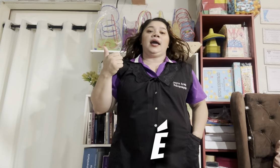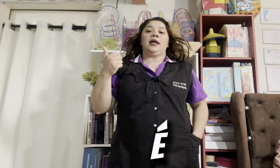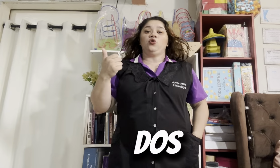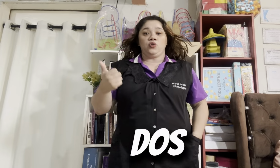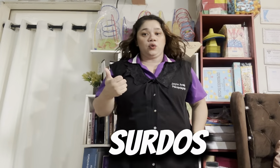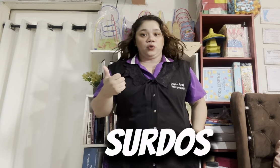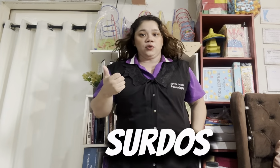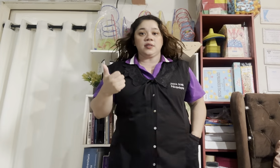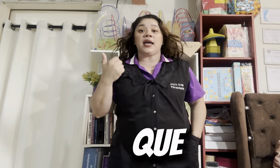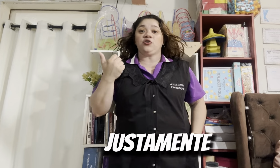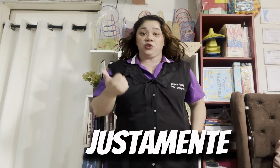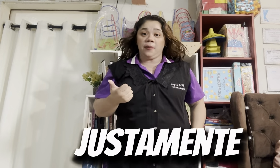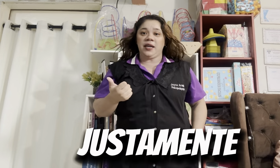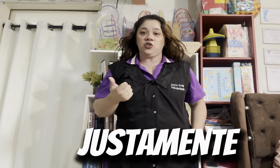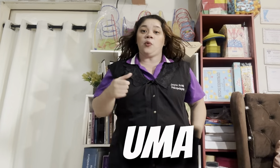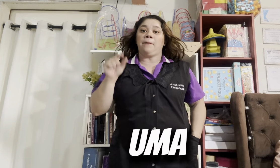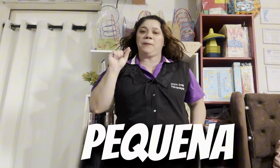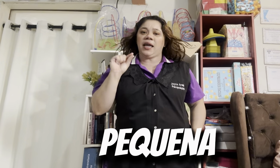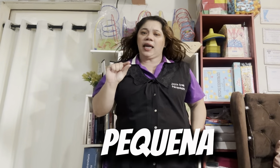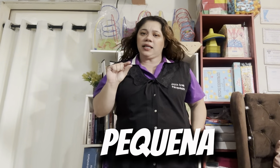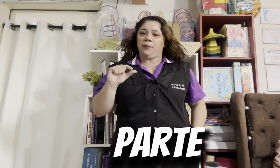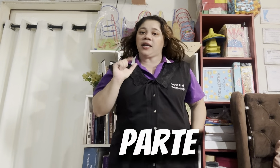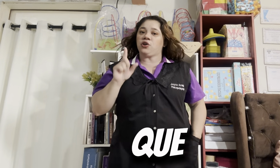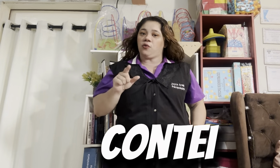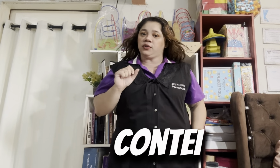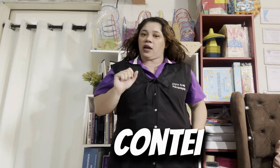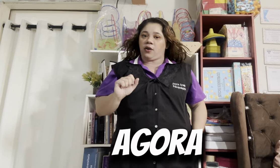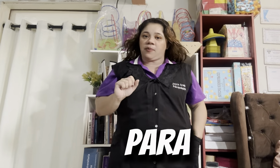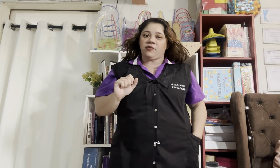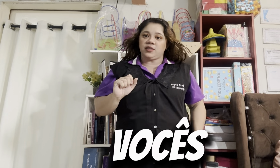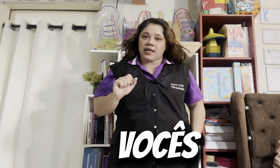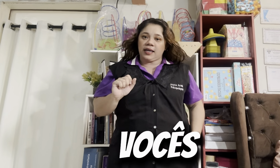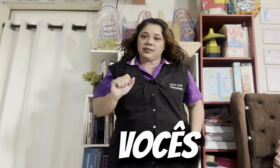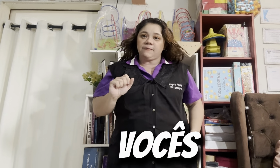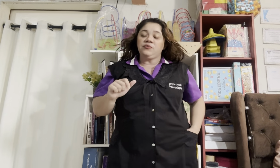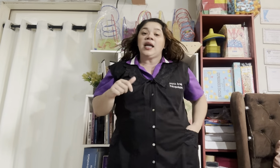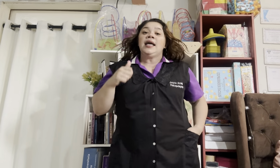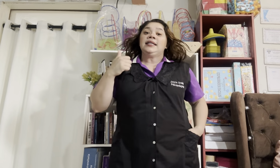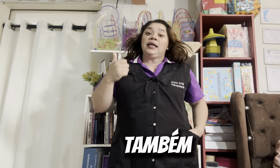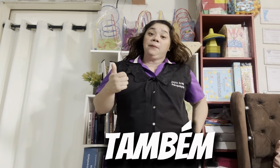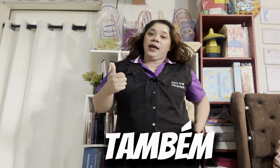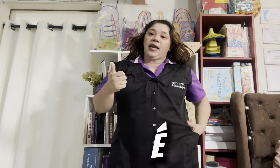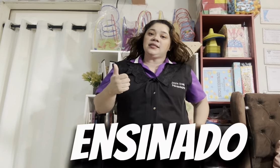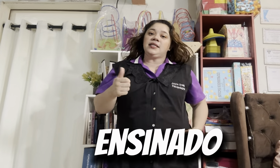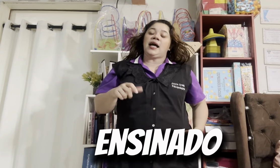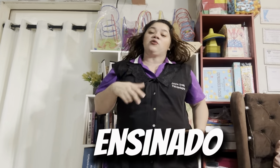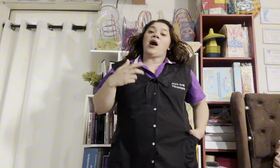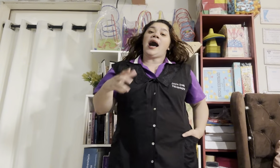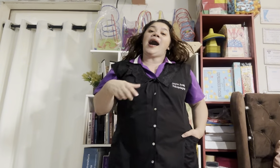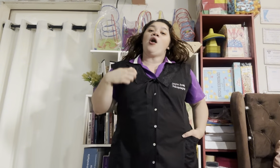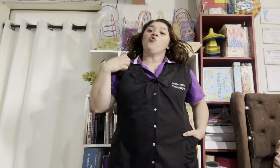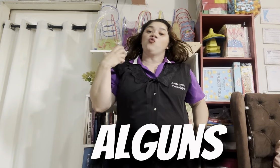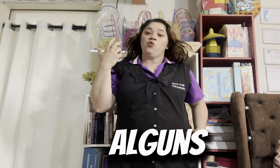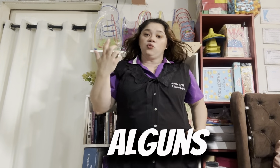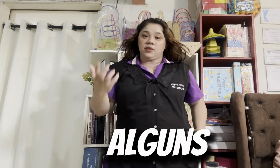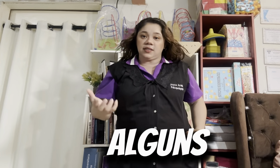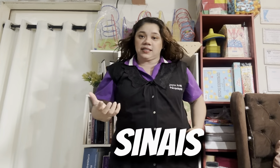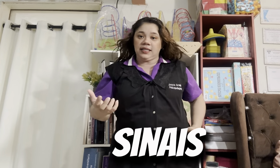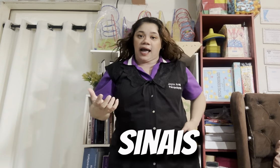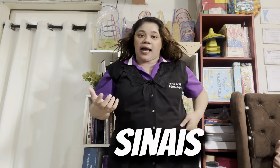dos surdos, que é justamente uma pequena parte que eu contei agora para vocês. Também é ensinado alguns